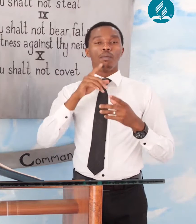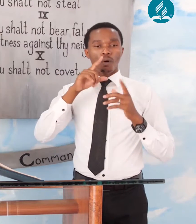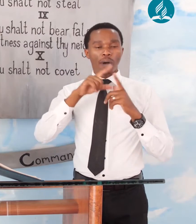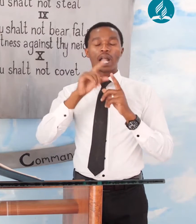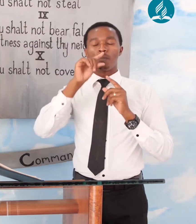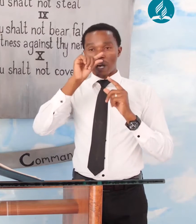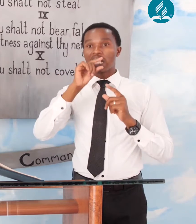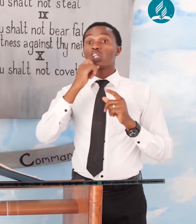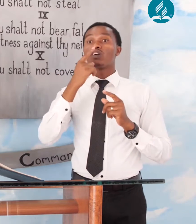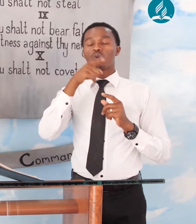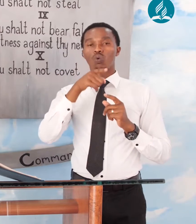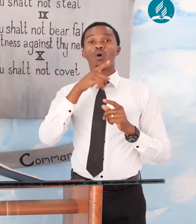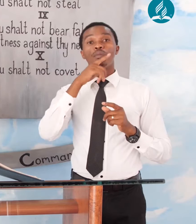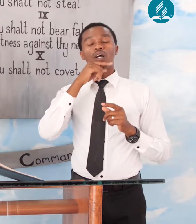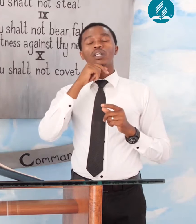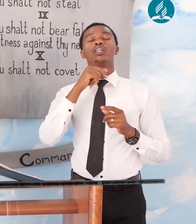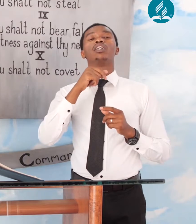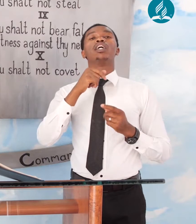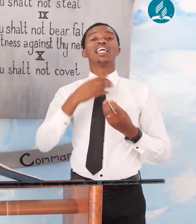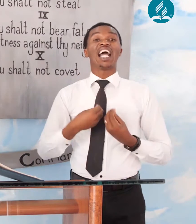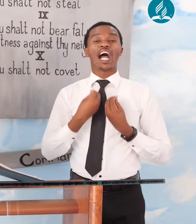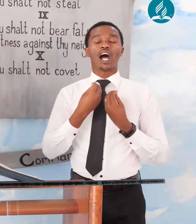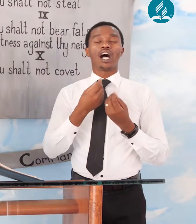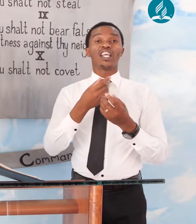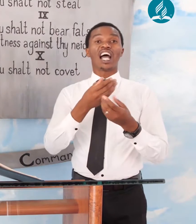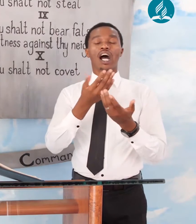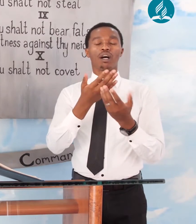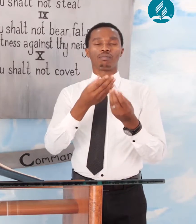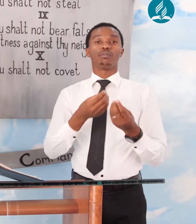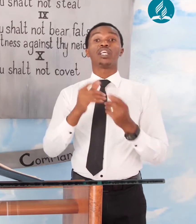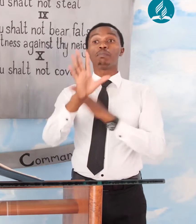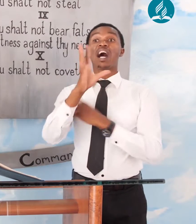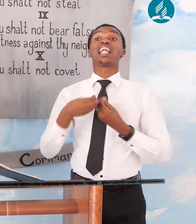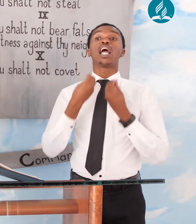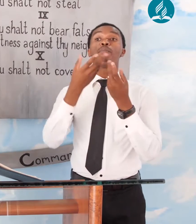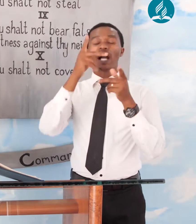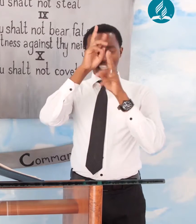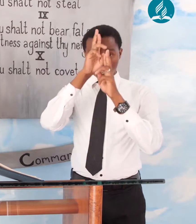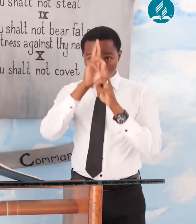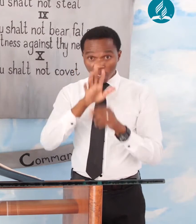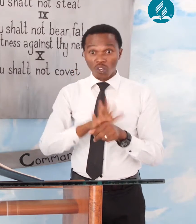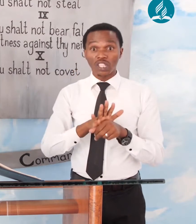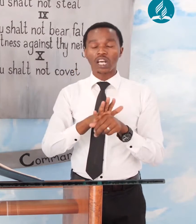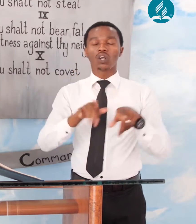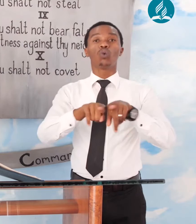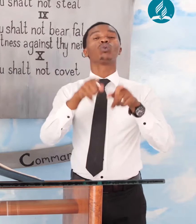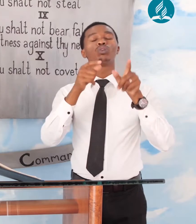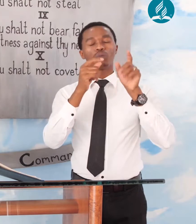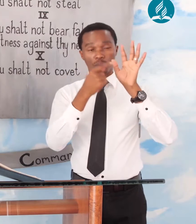wahawe icyubahiro n'Imana ibyo byagaragariye mu bintu bibiri icya mbere